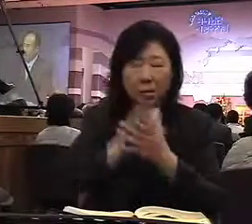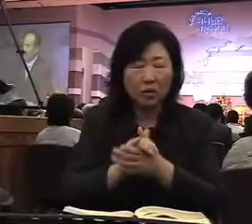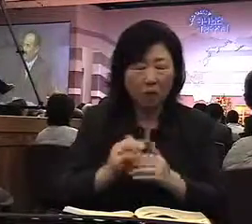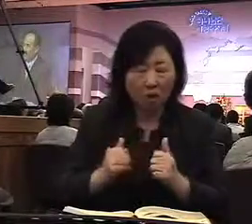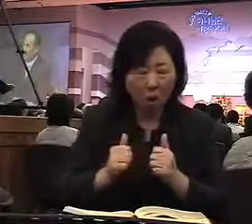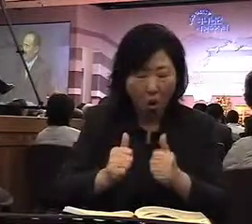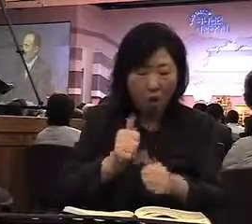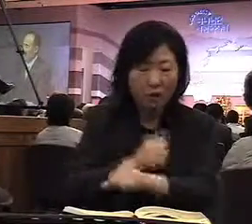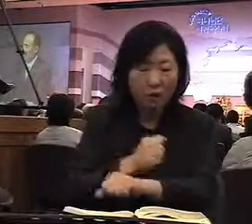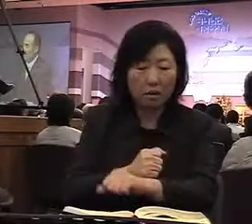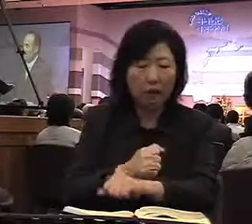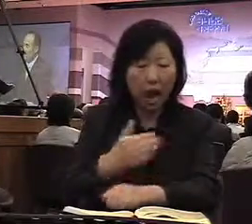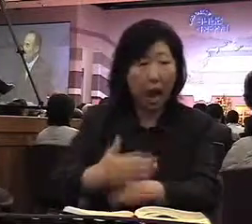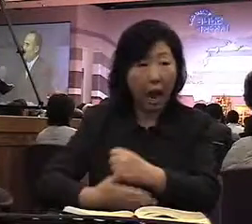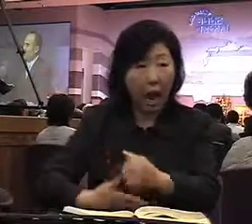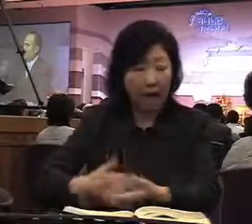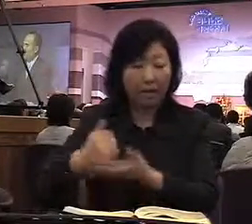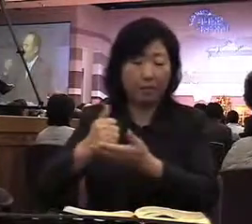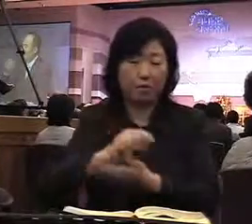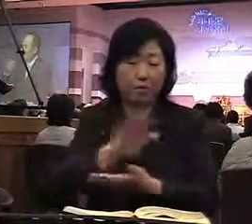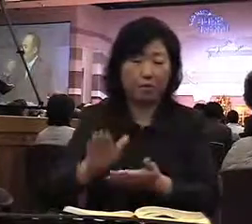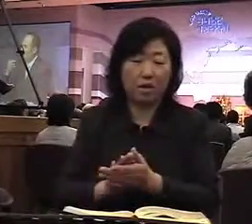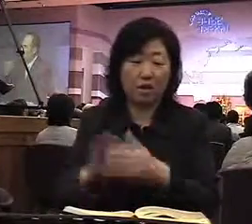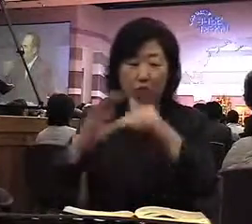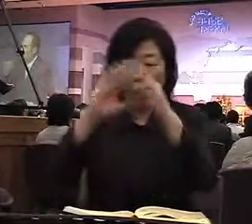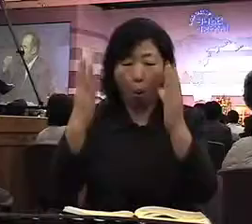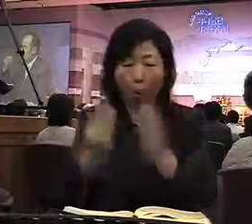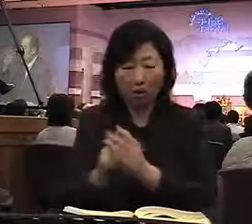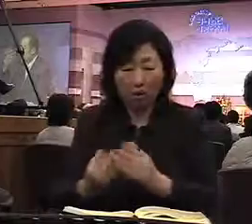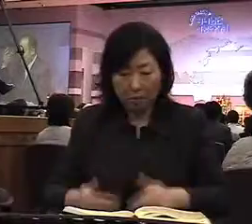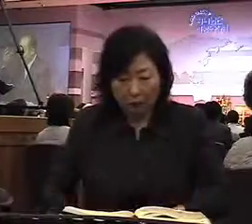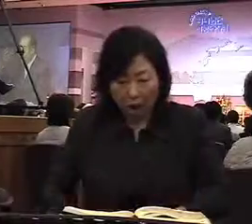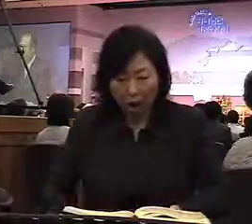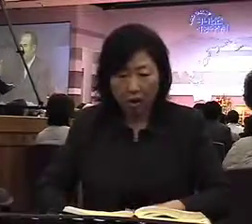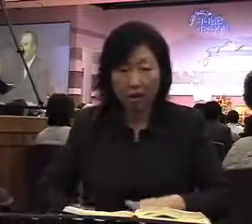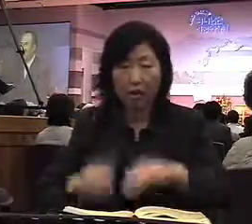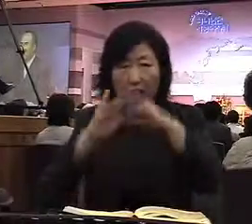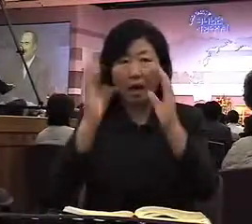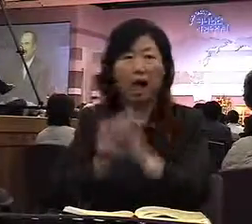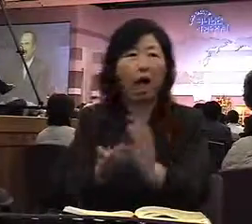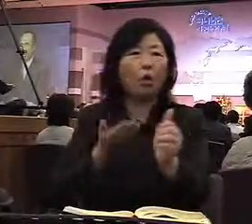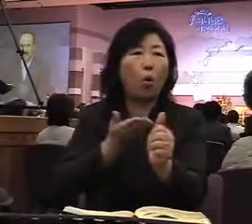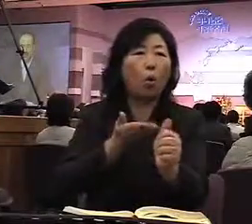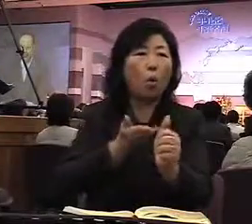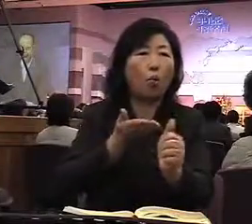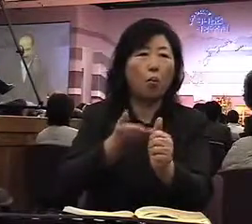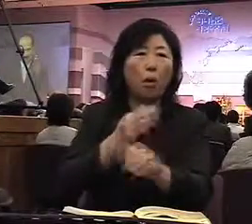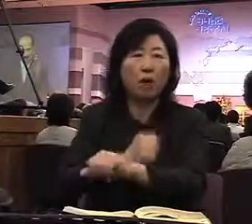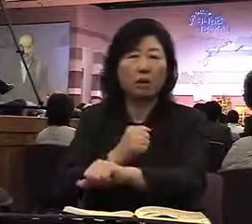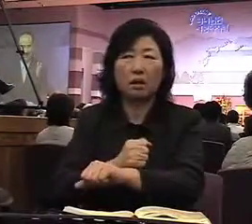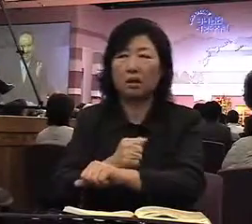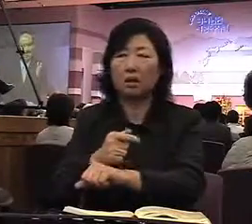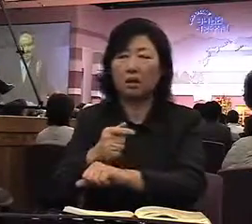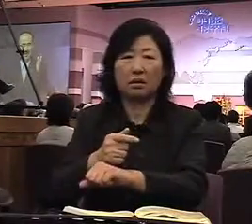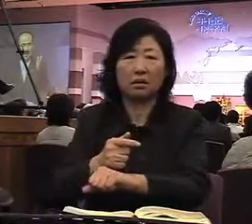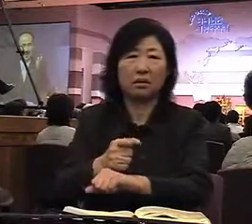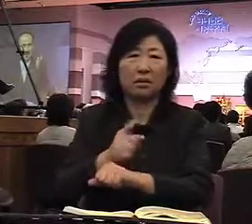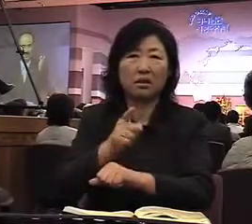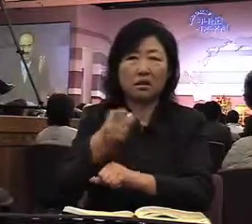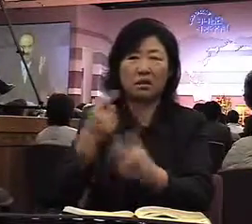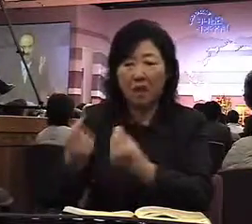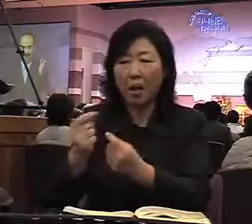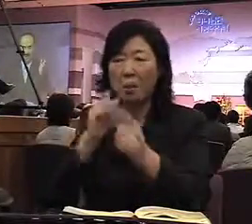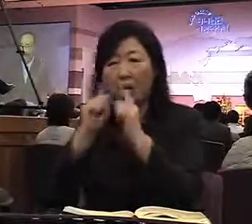왜 이렇게 기도를 많이 해? 하나님은 우리의 모든 필요한 것을 다 공급하시는 분인데 자네가 그렇게 말하지 않아도 필요한